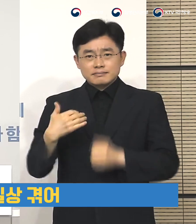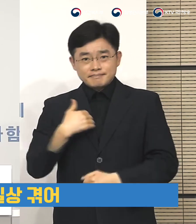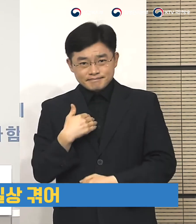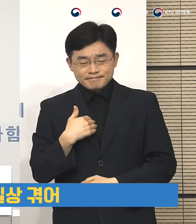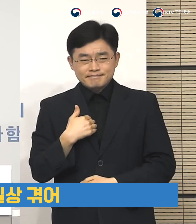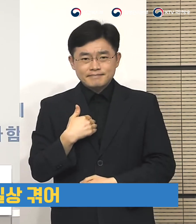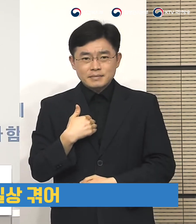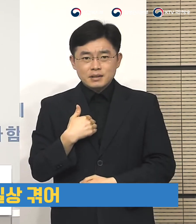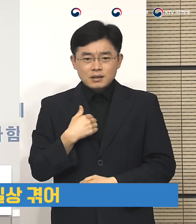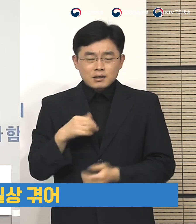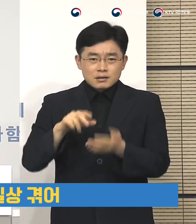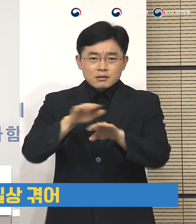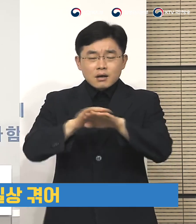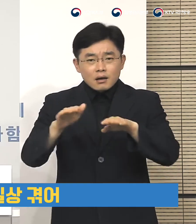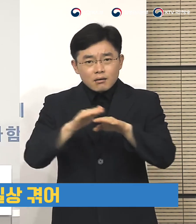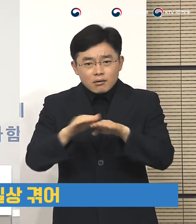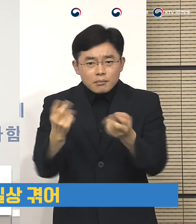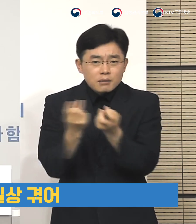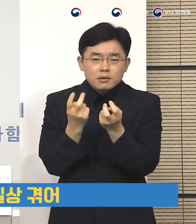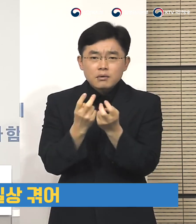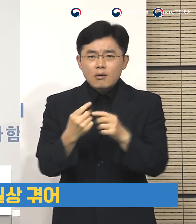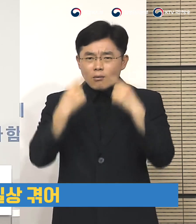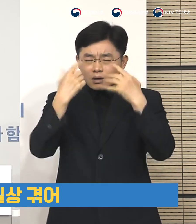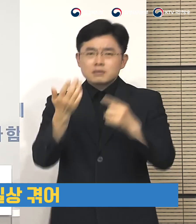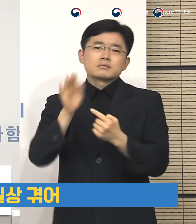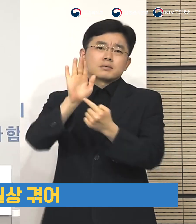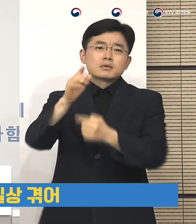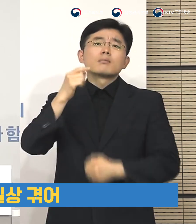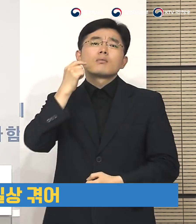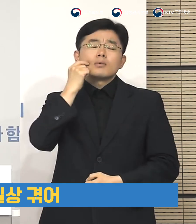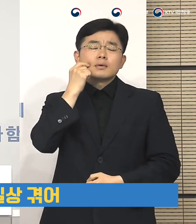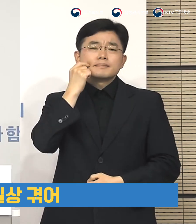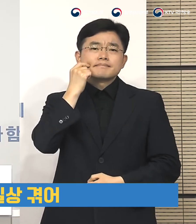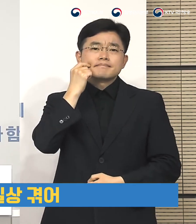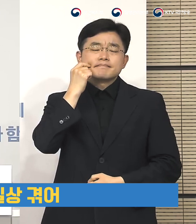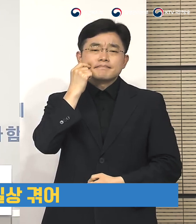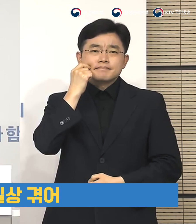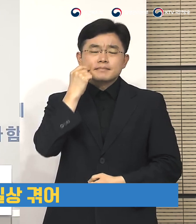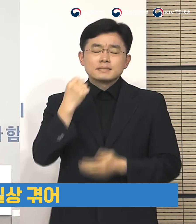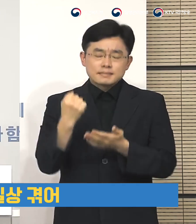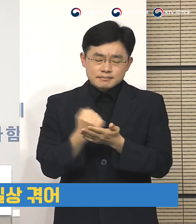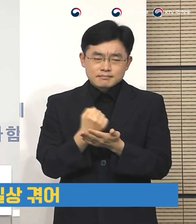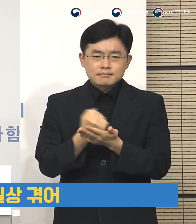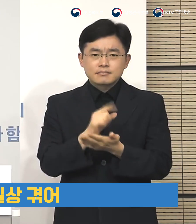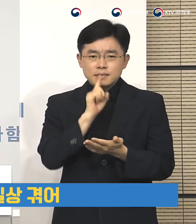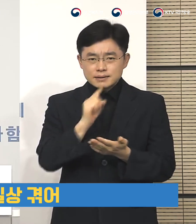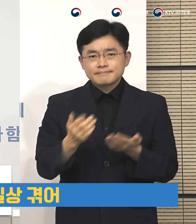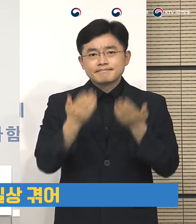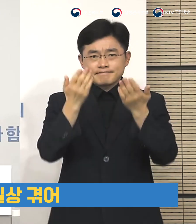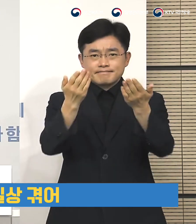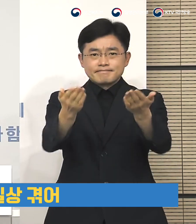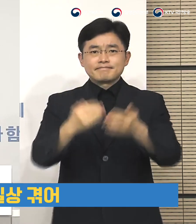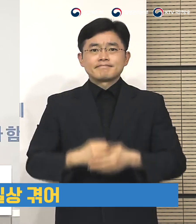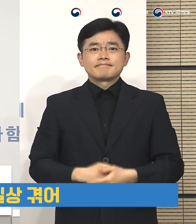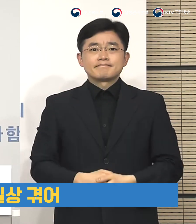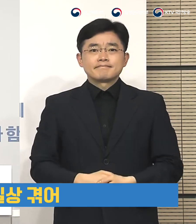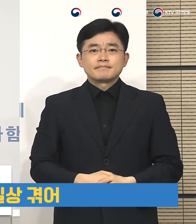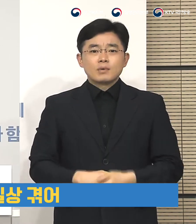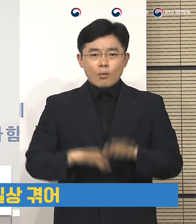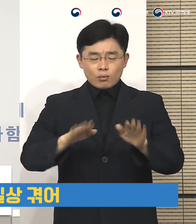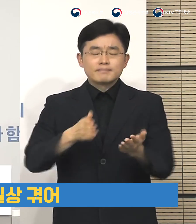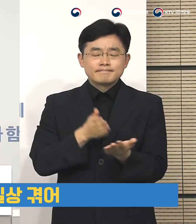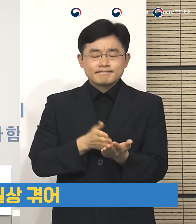상황을 타개할 해결책을 뚜렷이 제시하지 못하고 있는 점에 대해 안타깝다는 말씀을 드리면서 오늘